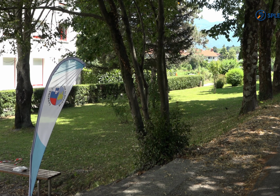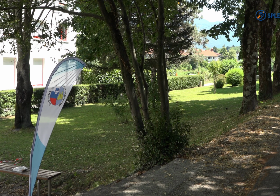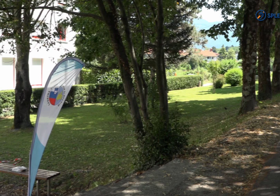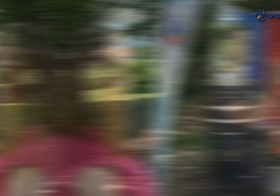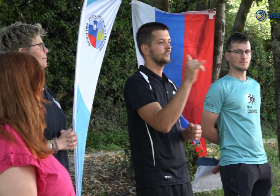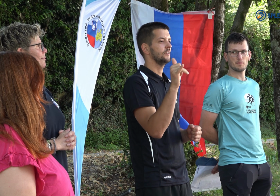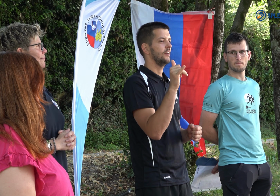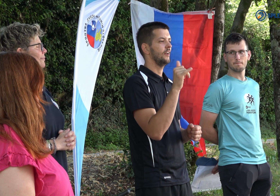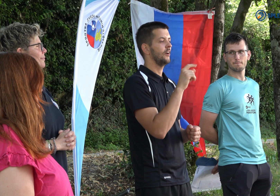na teku.